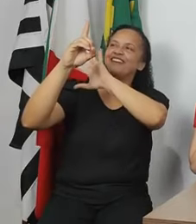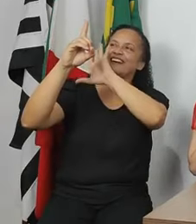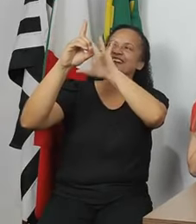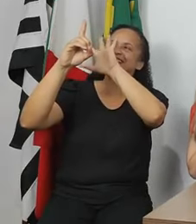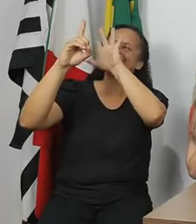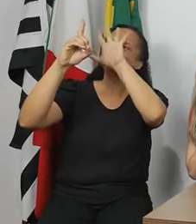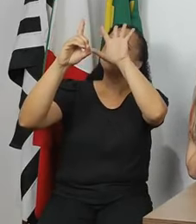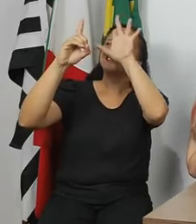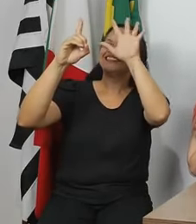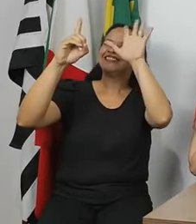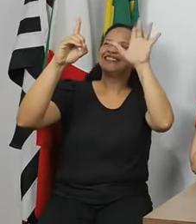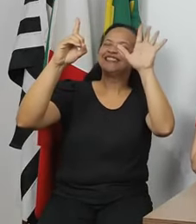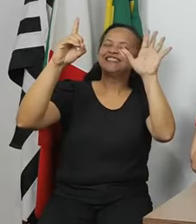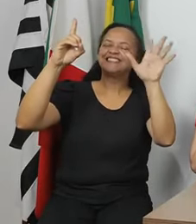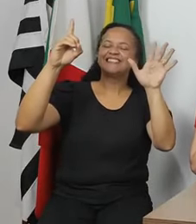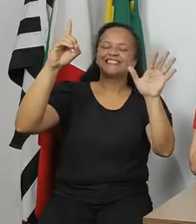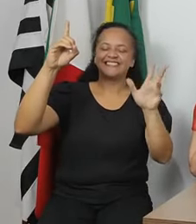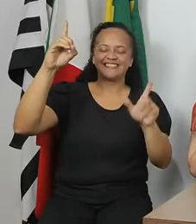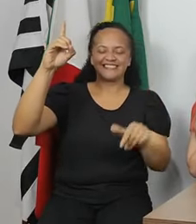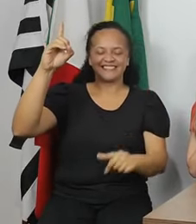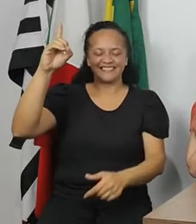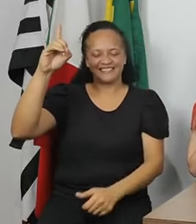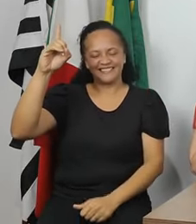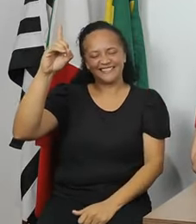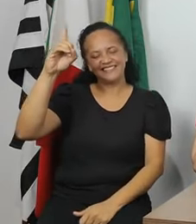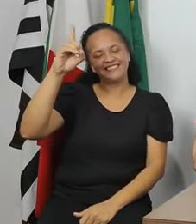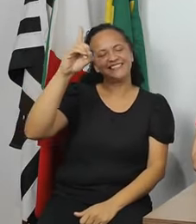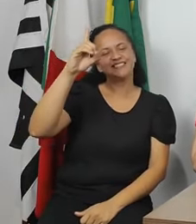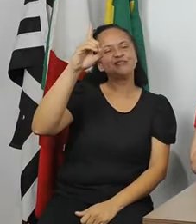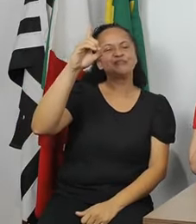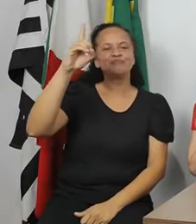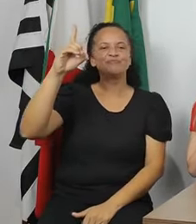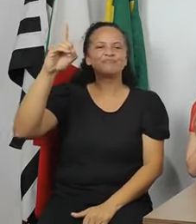seja a glória,